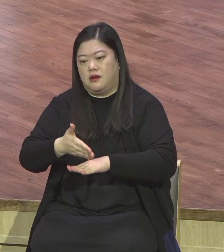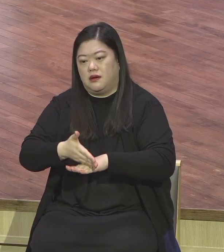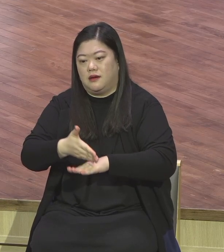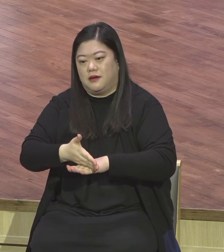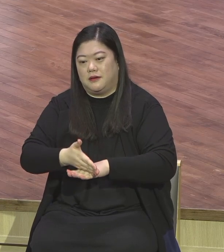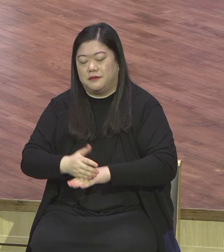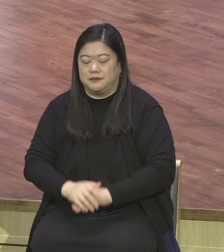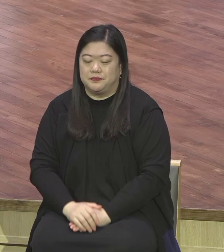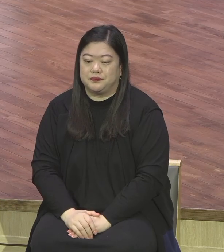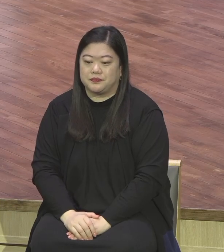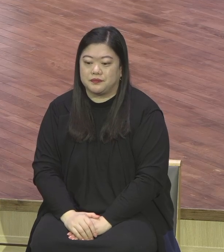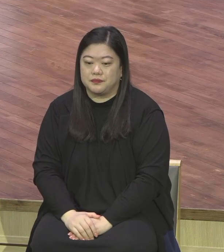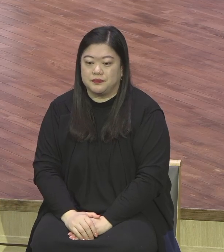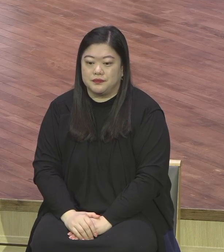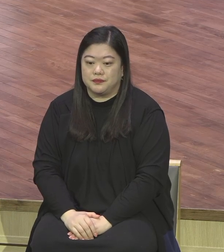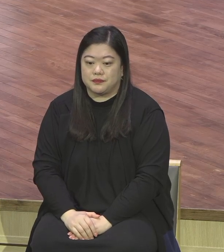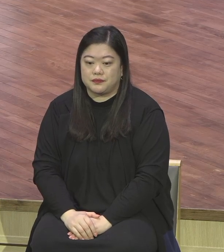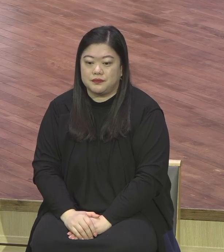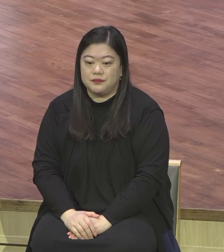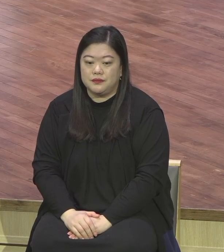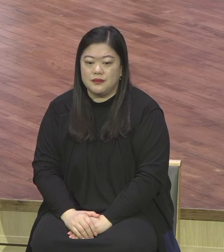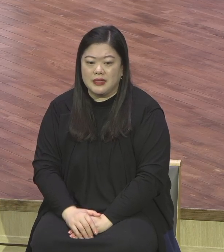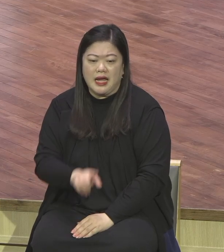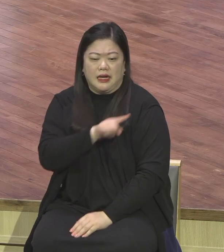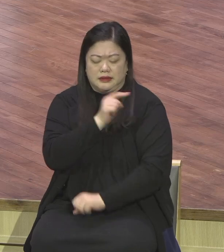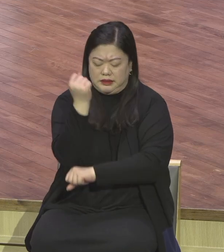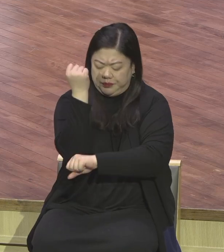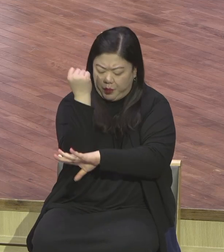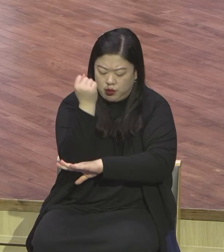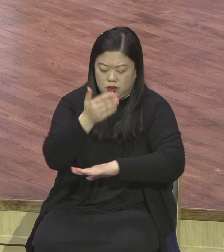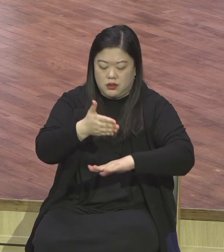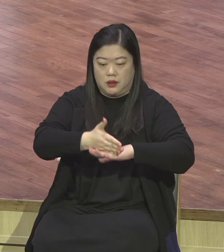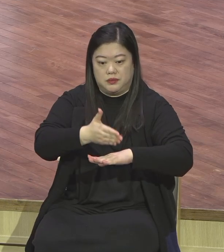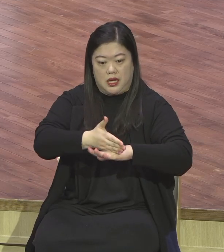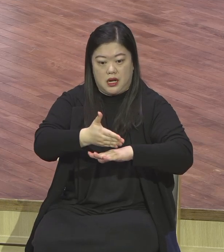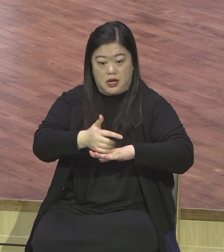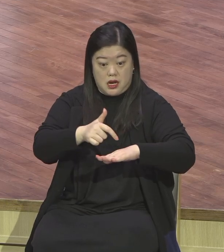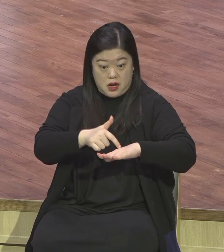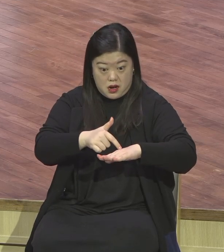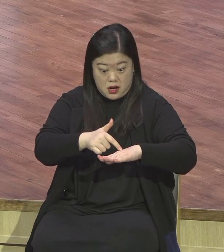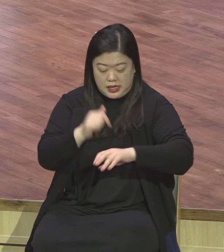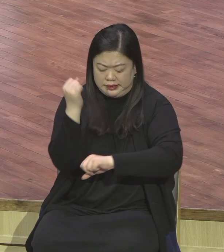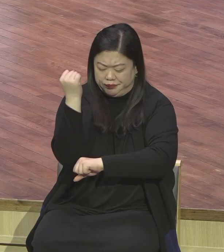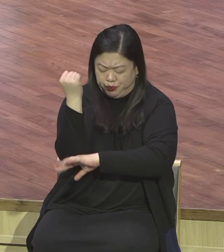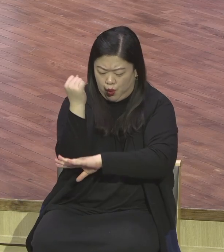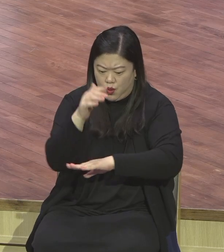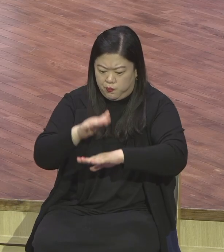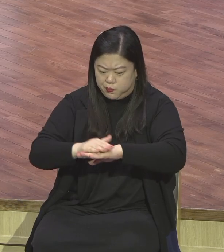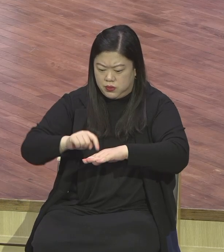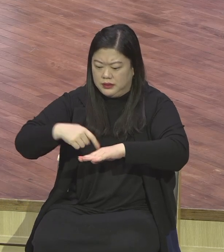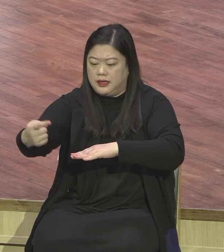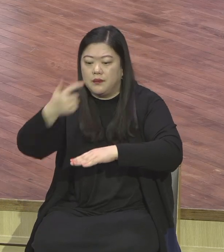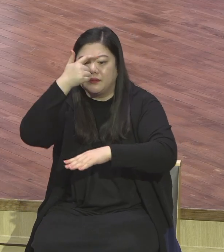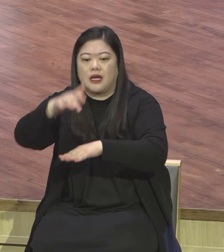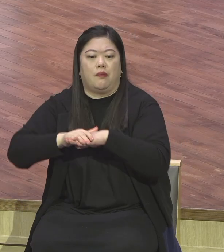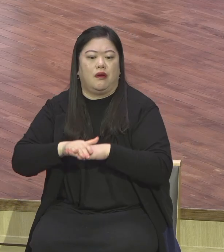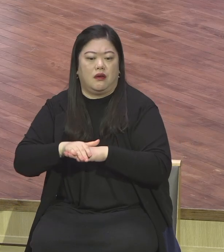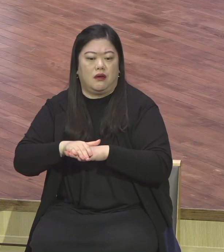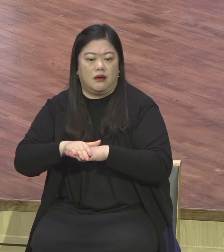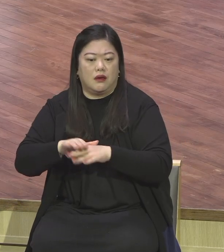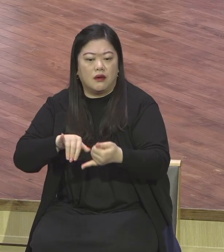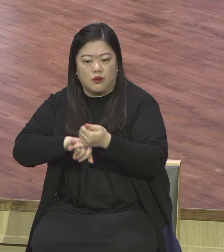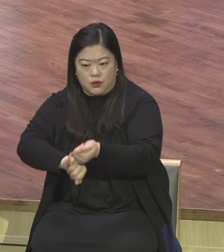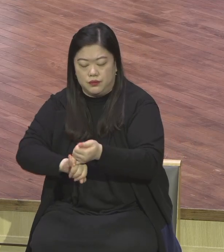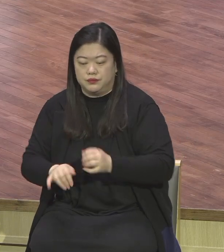갖추기 위한 출발이 감사인데 오늘 주수감사주를 맞이해서요 이 자리에 나와서 어떤